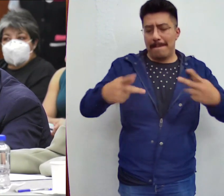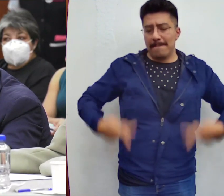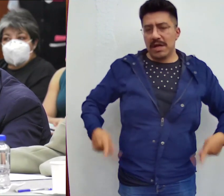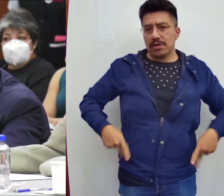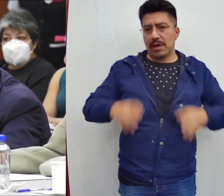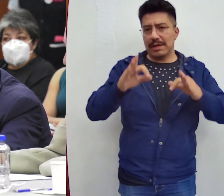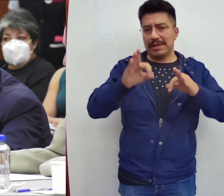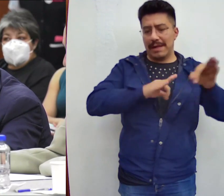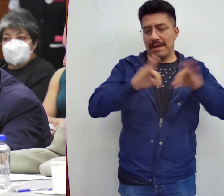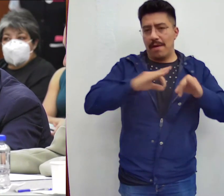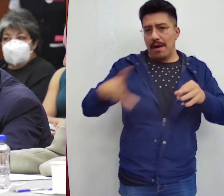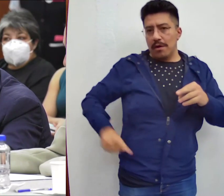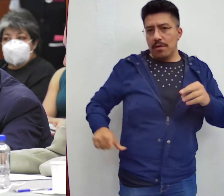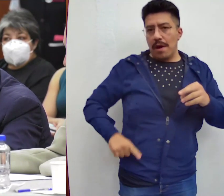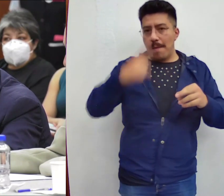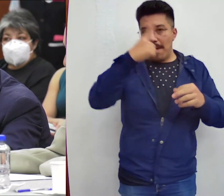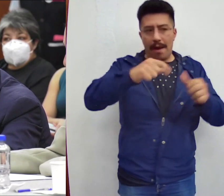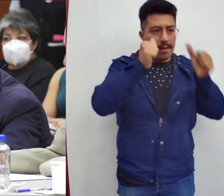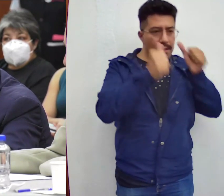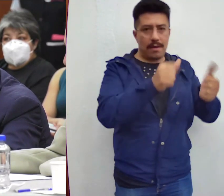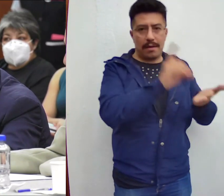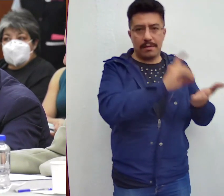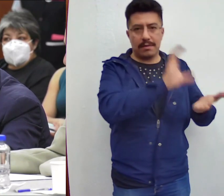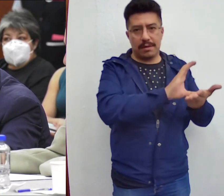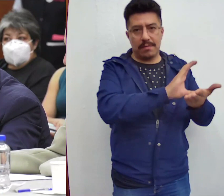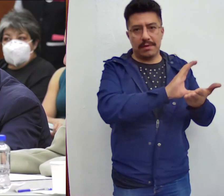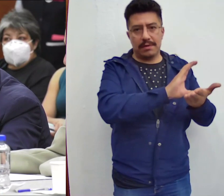privados para la atención de personas con discapacidad.